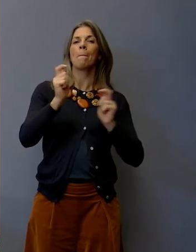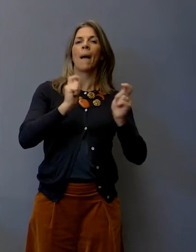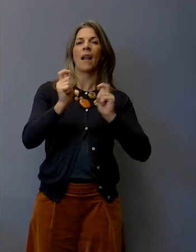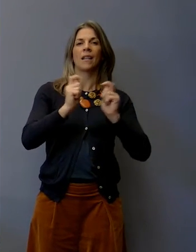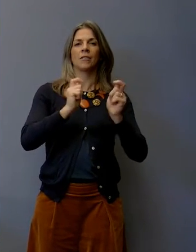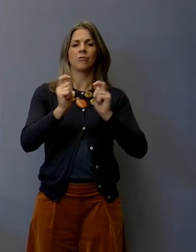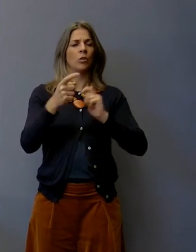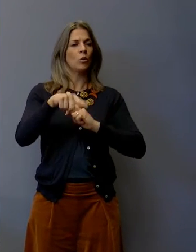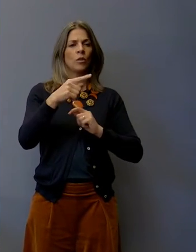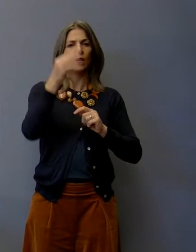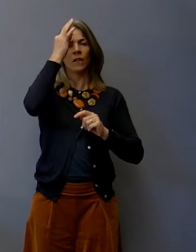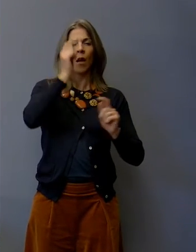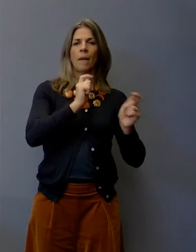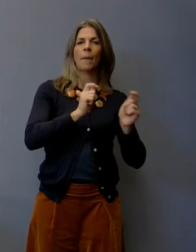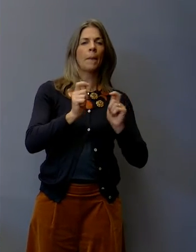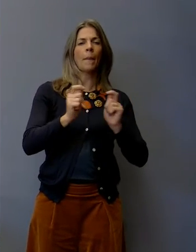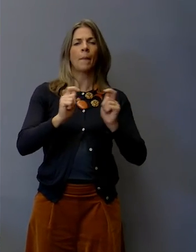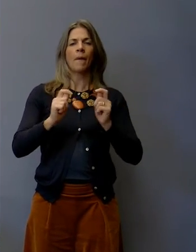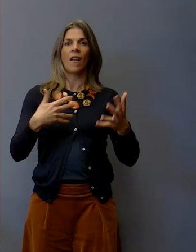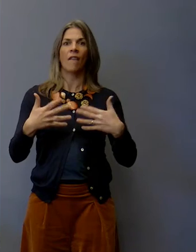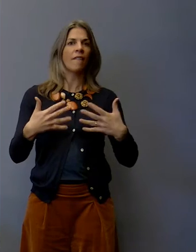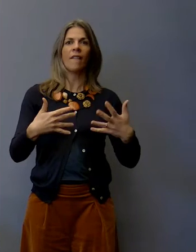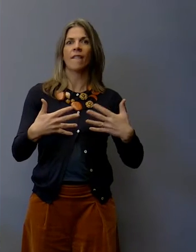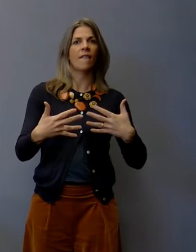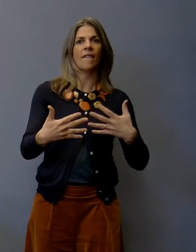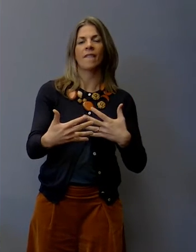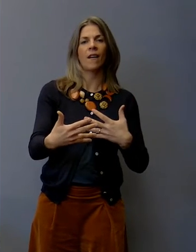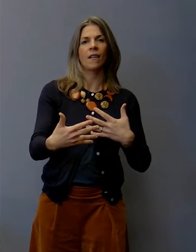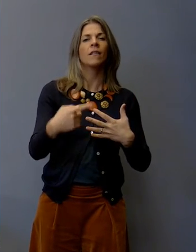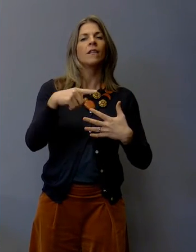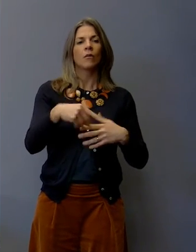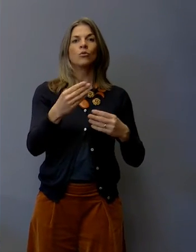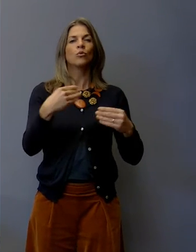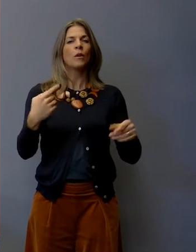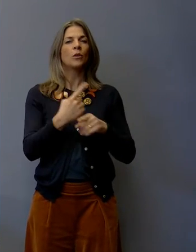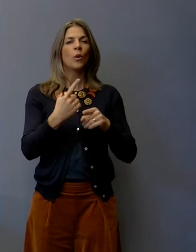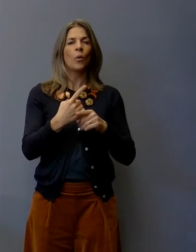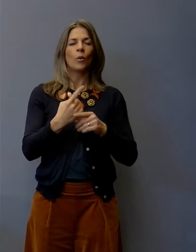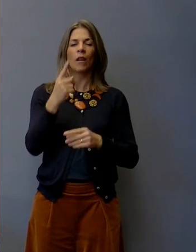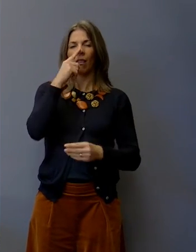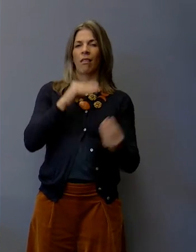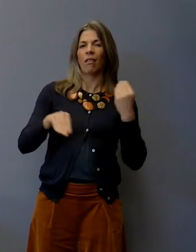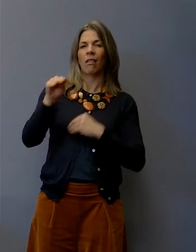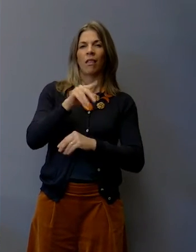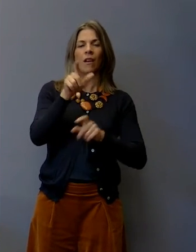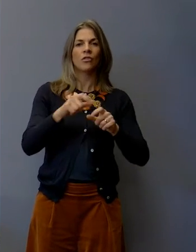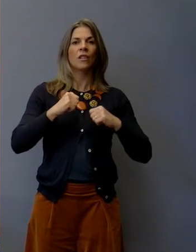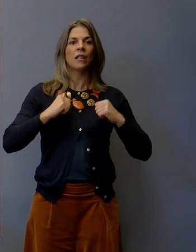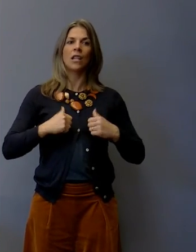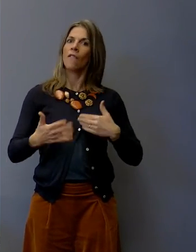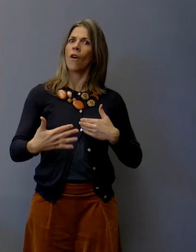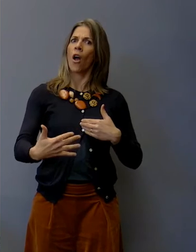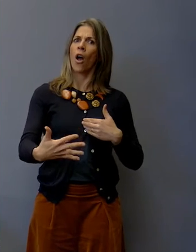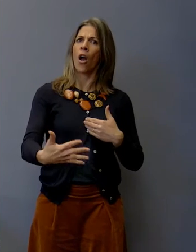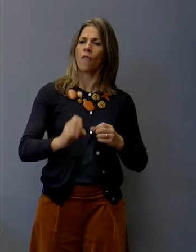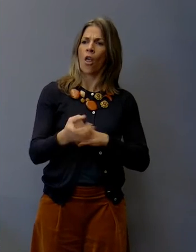l'arma letale contro gli oppositori del veloce e bello e strumento utile per far credere ai cittadini che efficienza e velocità sono i criteri di una buona amministrazione